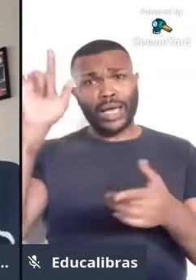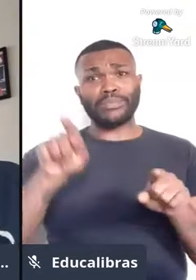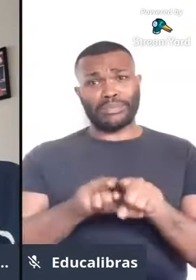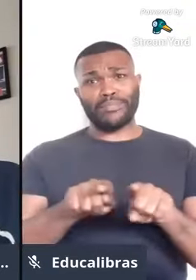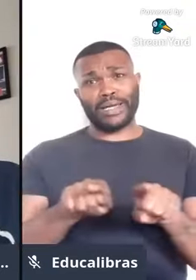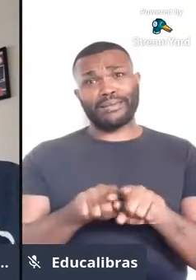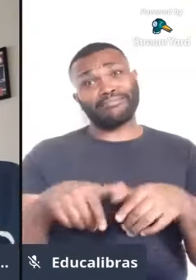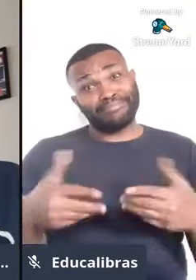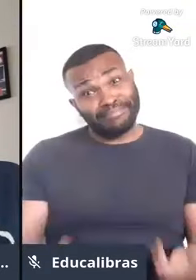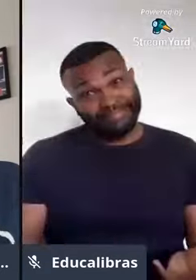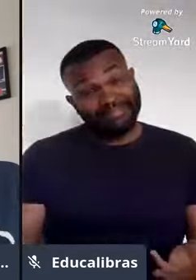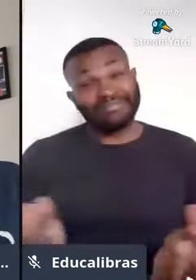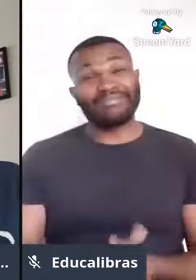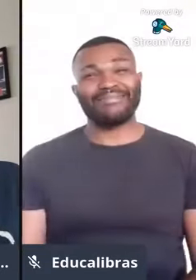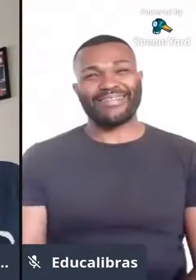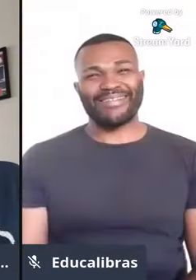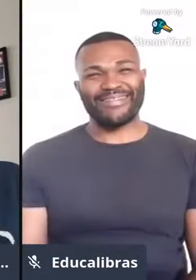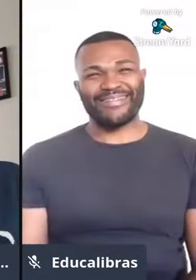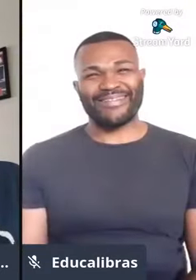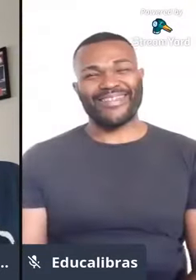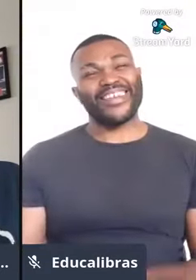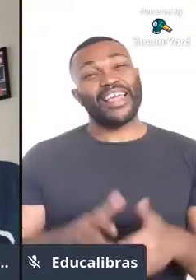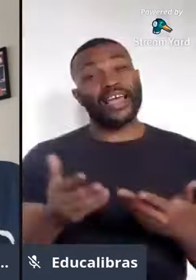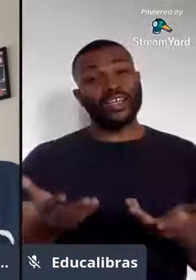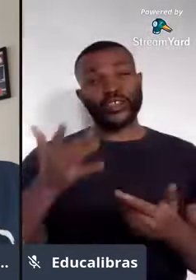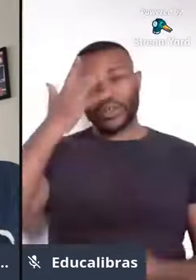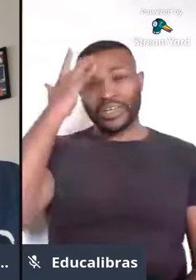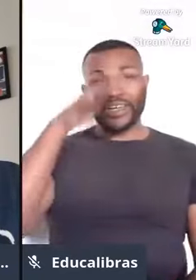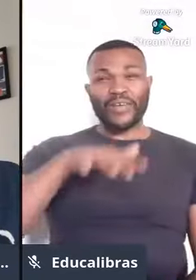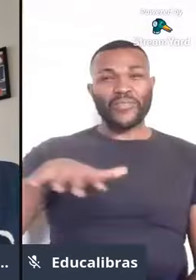Bom, mas é isso aí. Pessoal, olha,